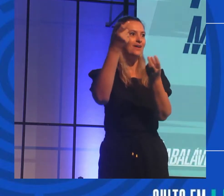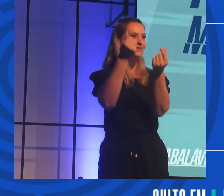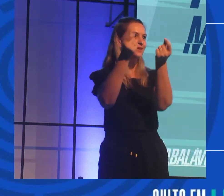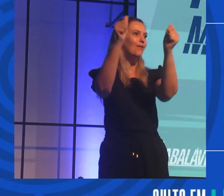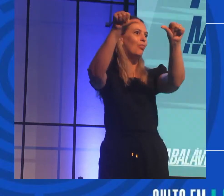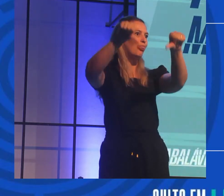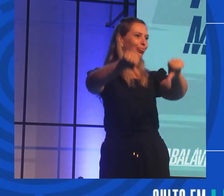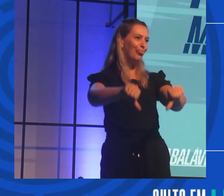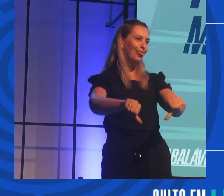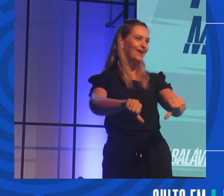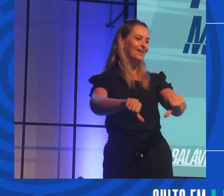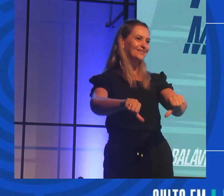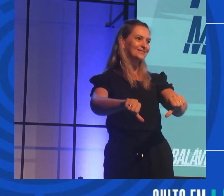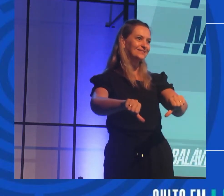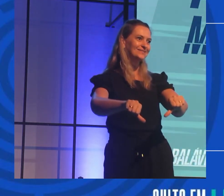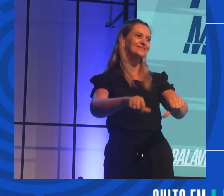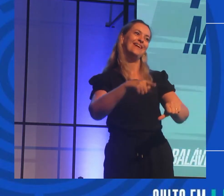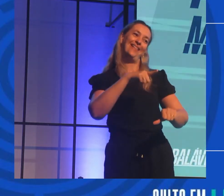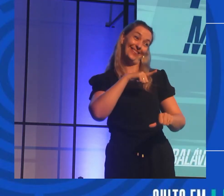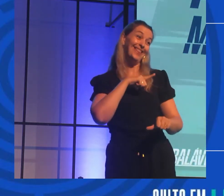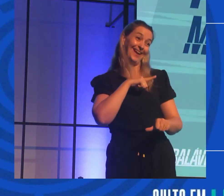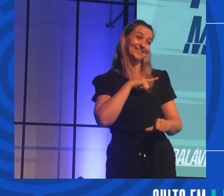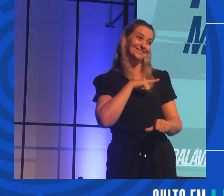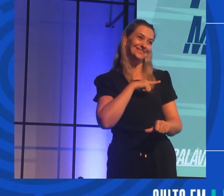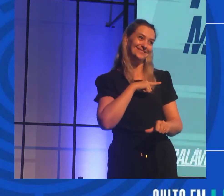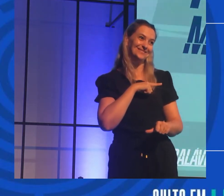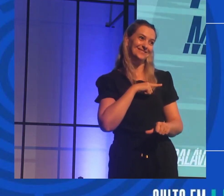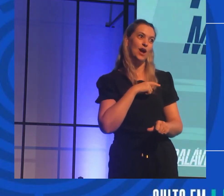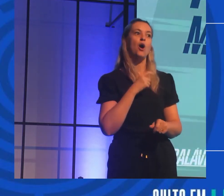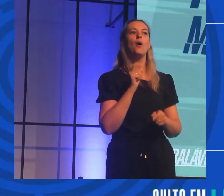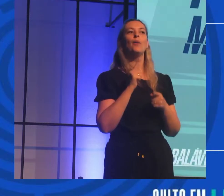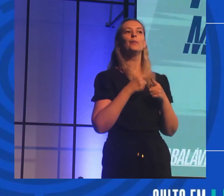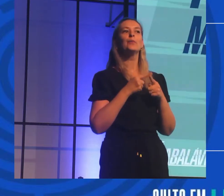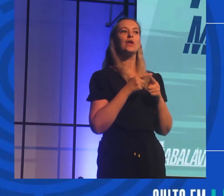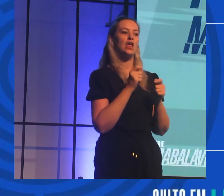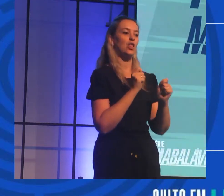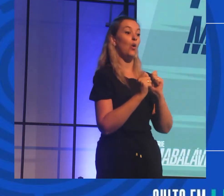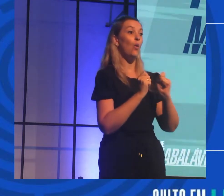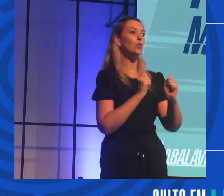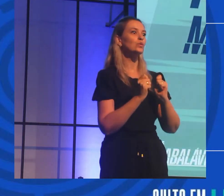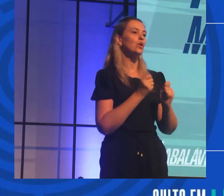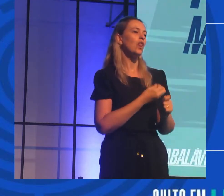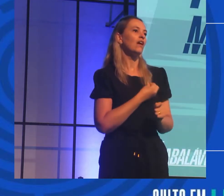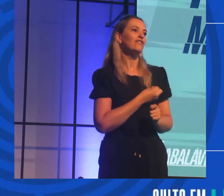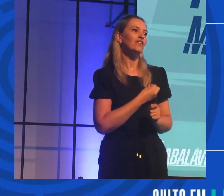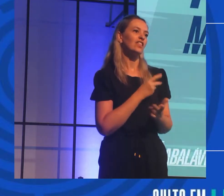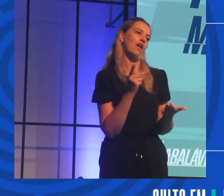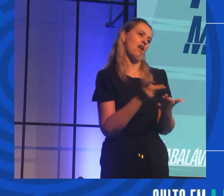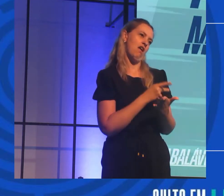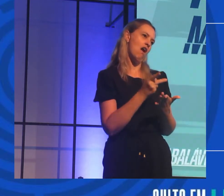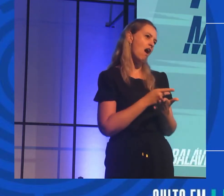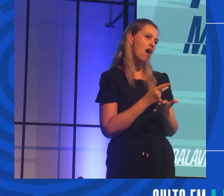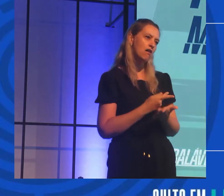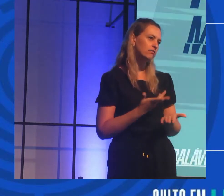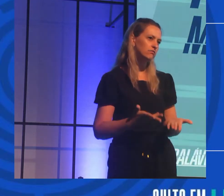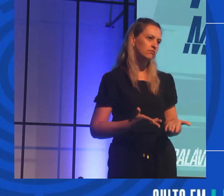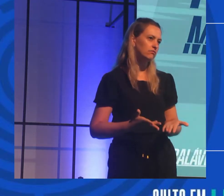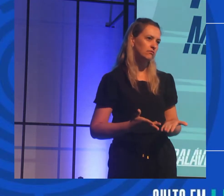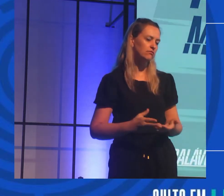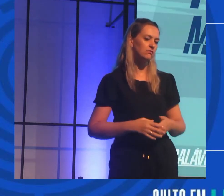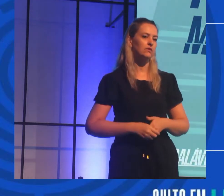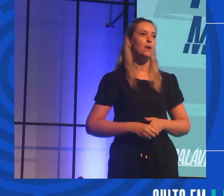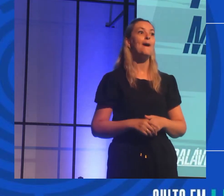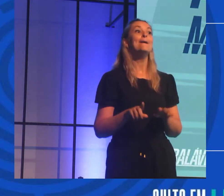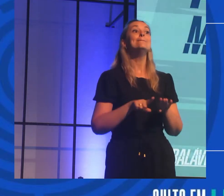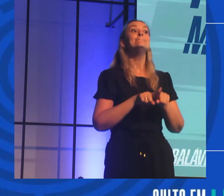que você não está levando ela como deveria levar. Mas o que eu quero chamar a sua atenção é que a grande verdade é que muitas vezes